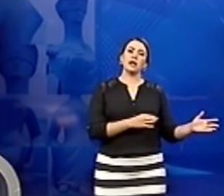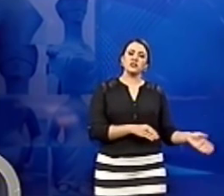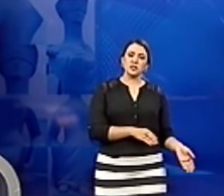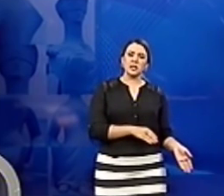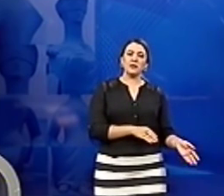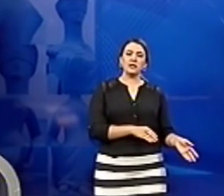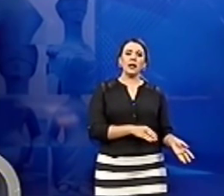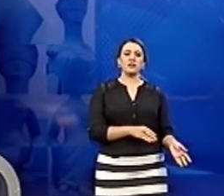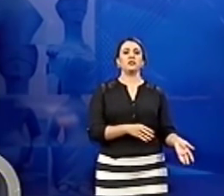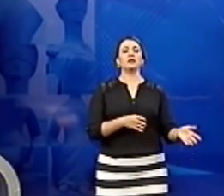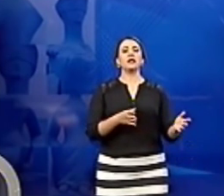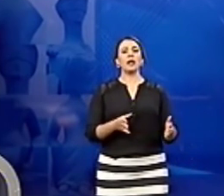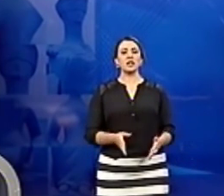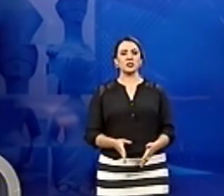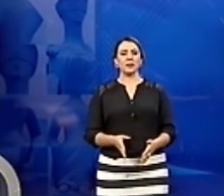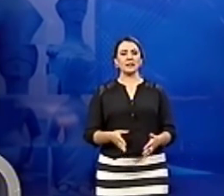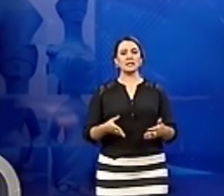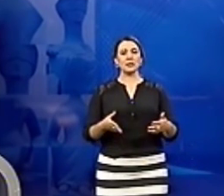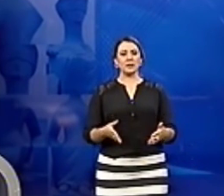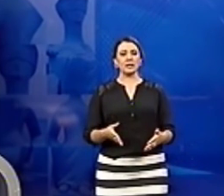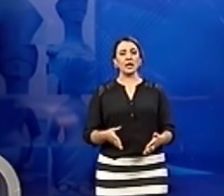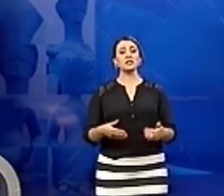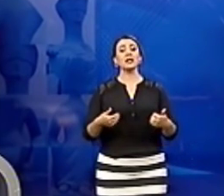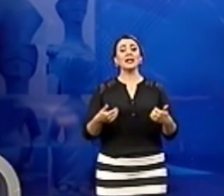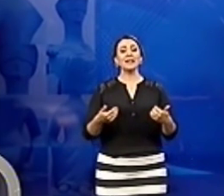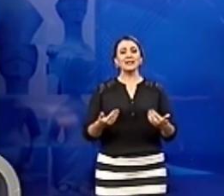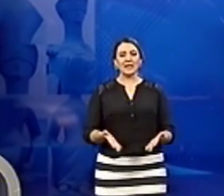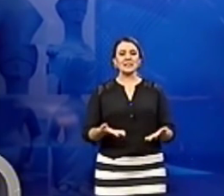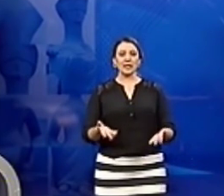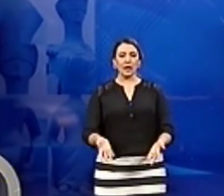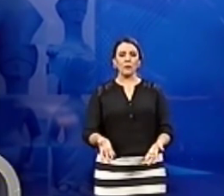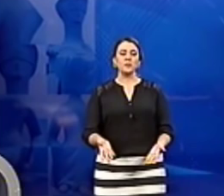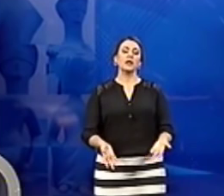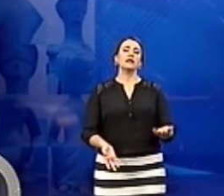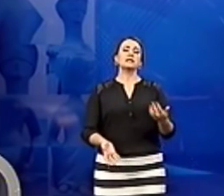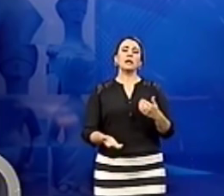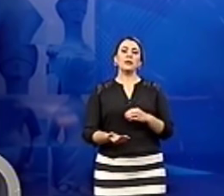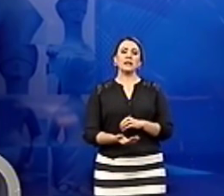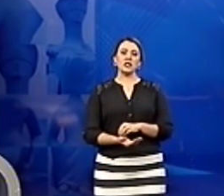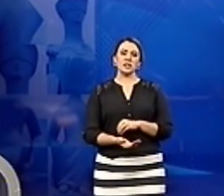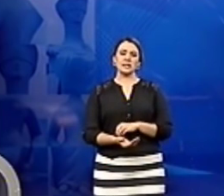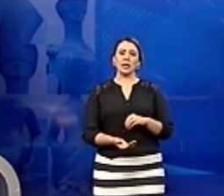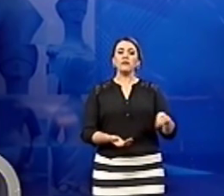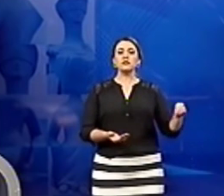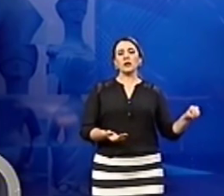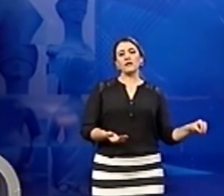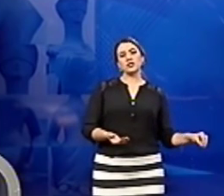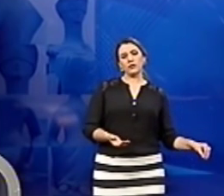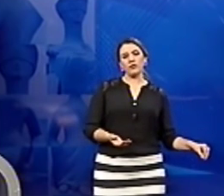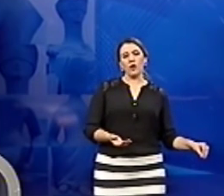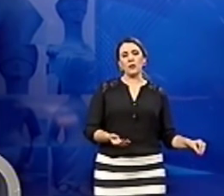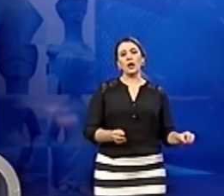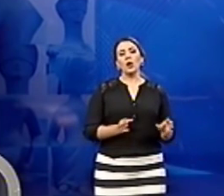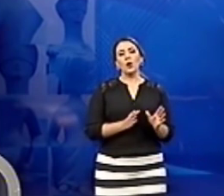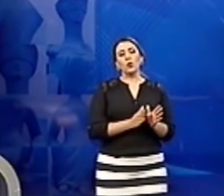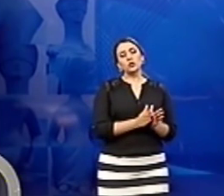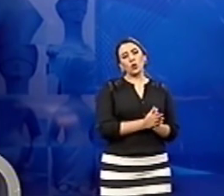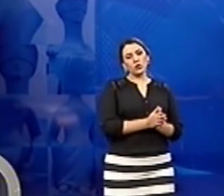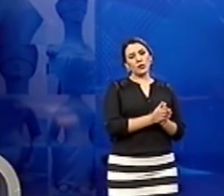modalidade de estabilidade, que era a chamada estabilidade decenal. Estabilidade decenal funcionava de que forma? Todo e